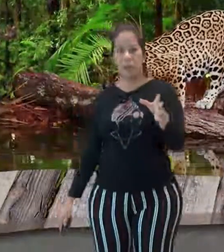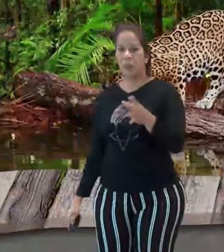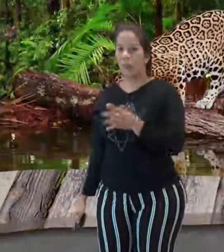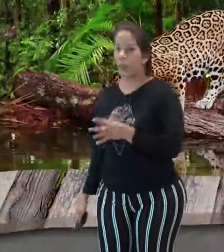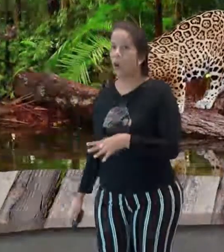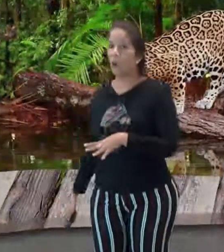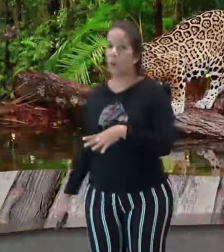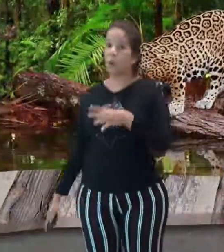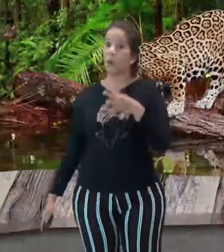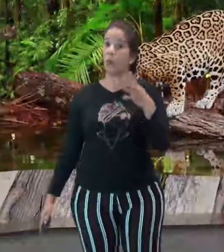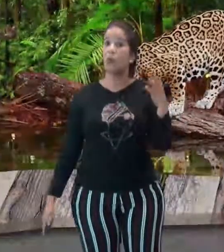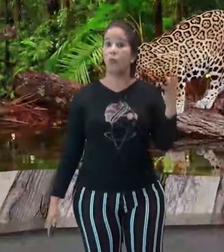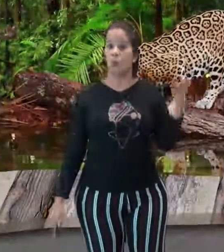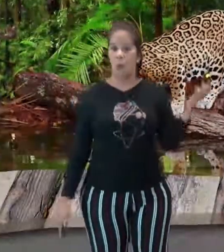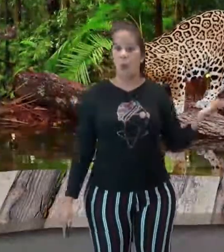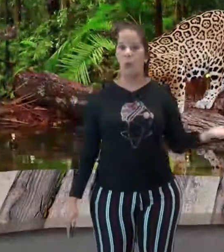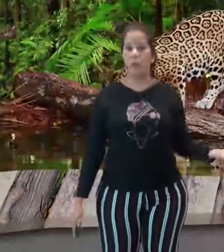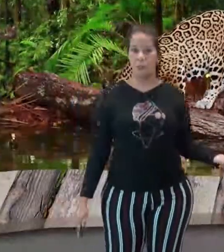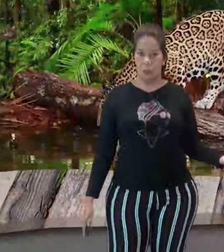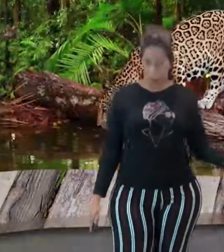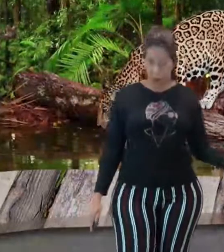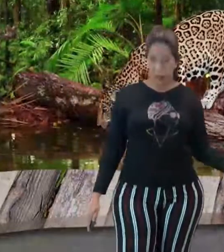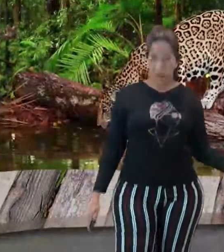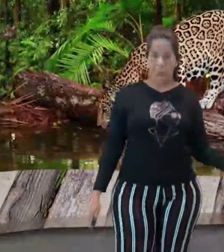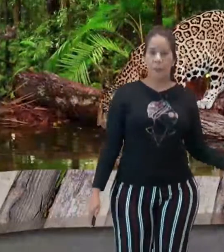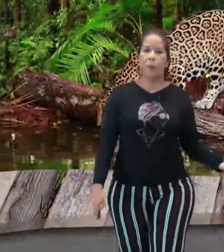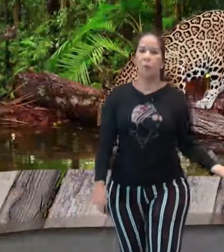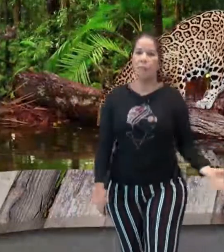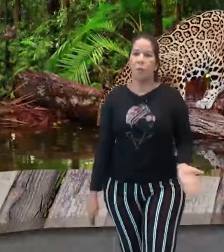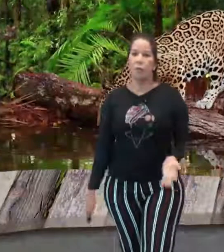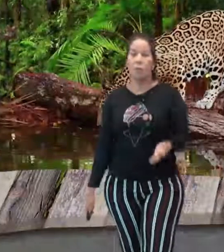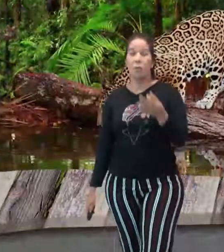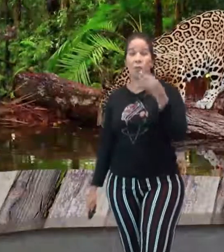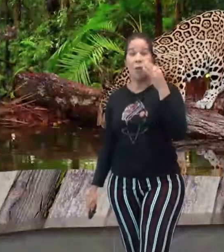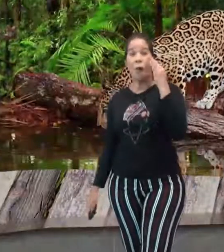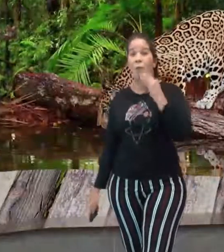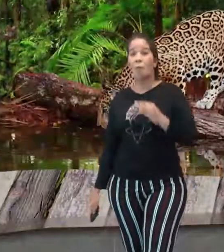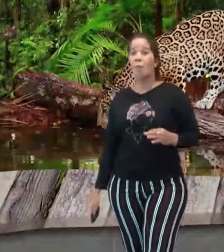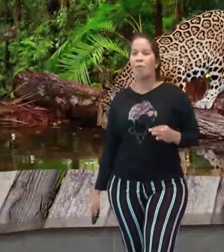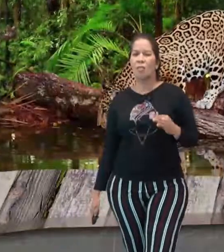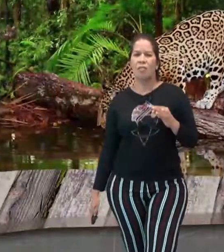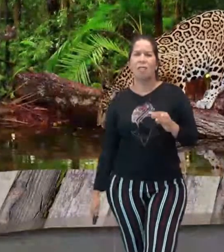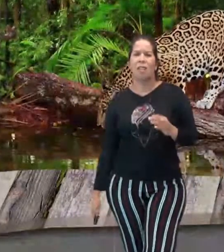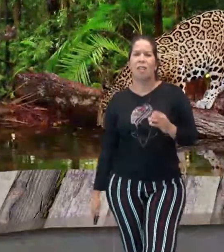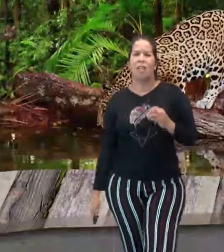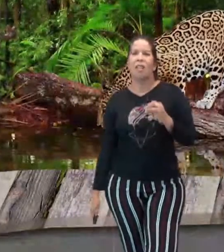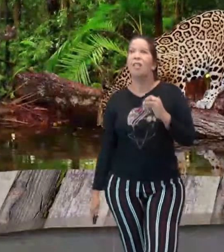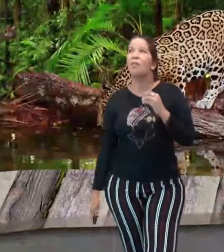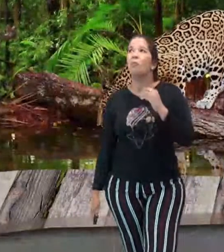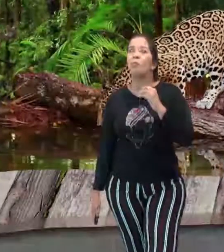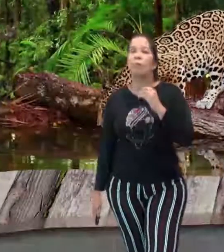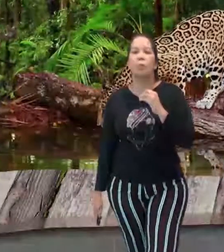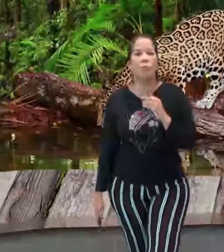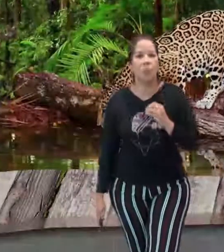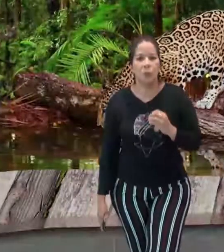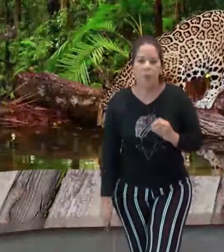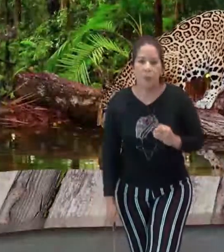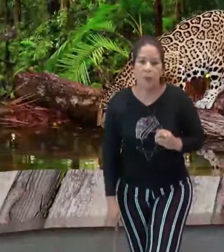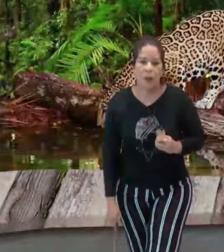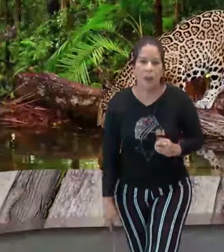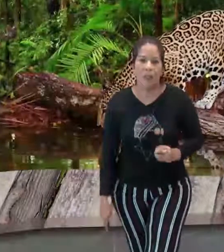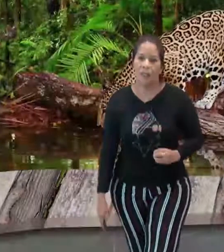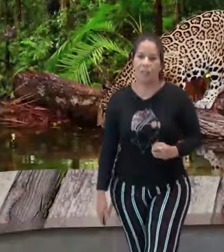né, colesterol, os precursores dos hormônios sexuais. Pois é, os hormônios, gente, eles são